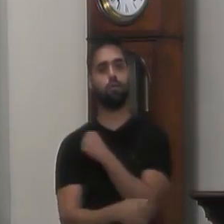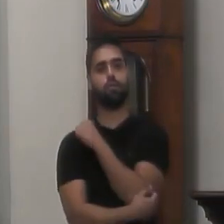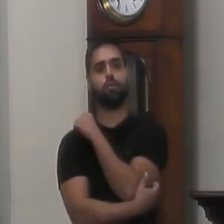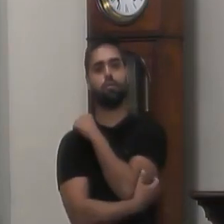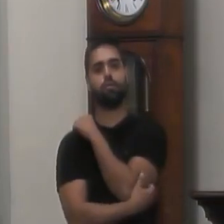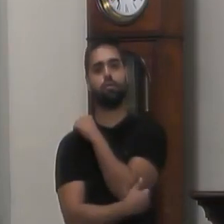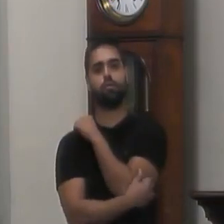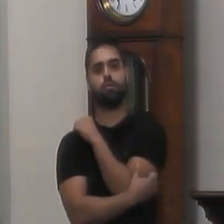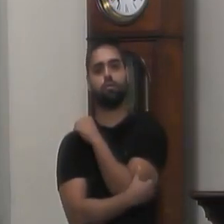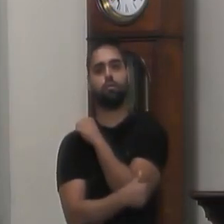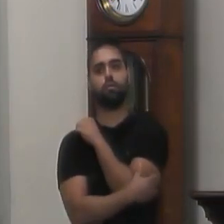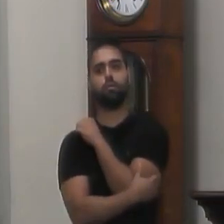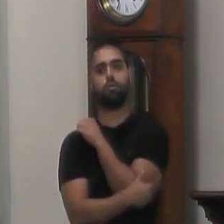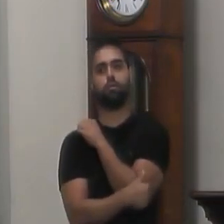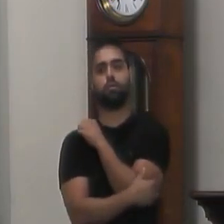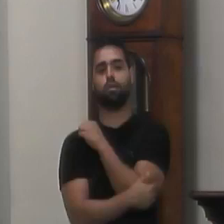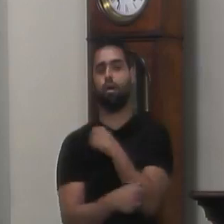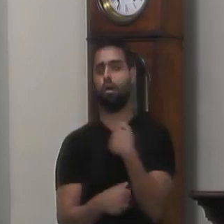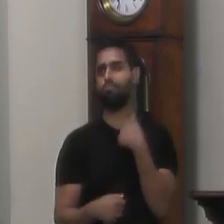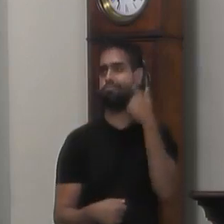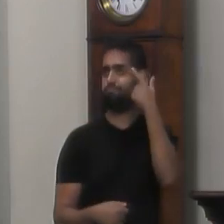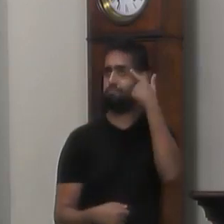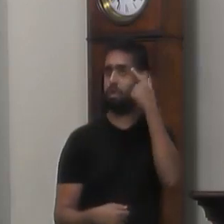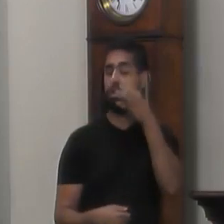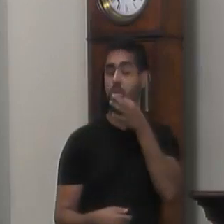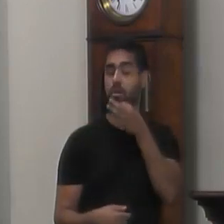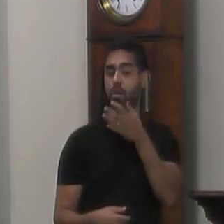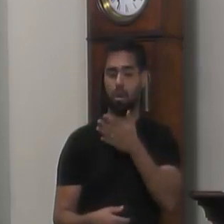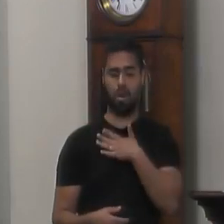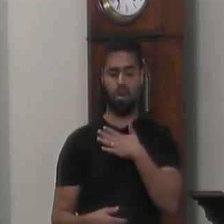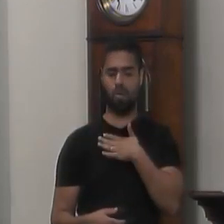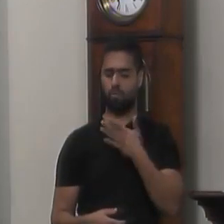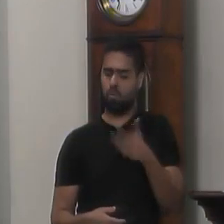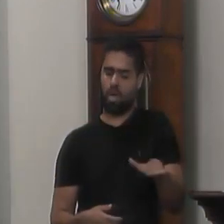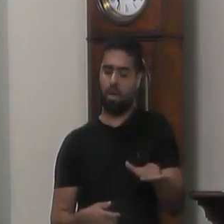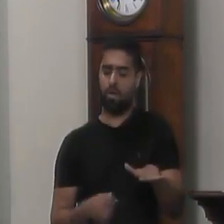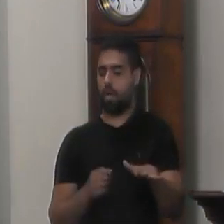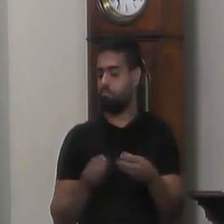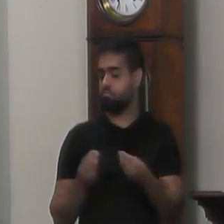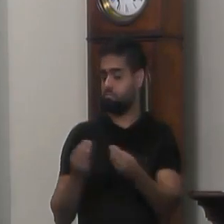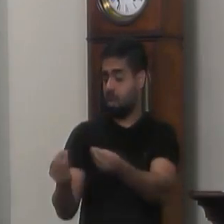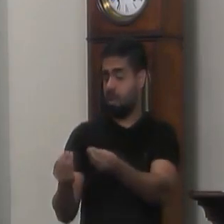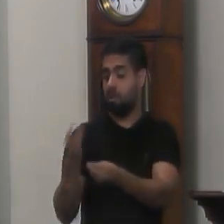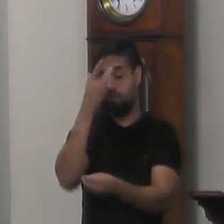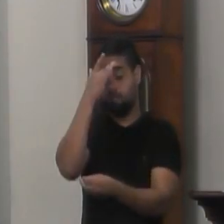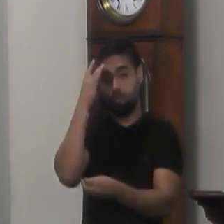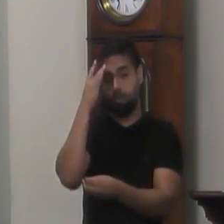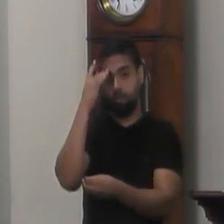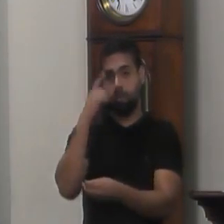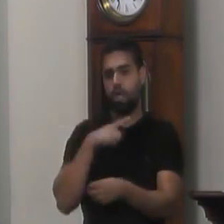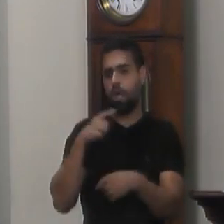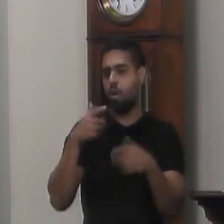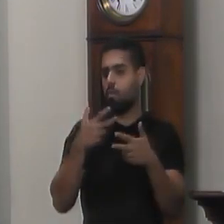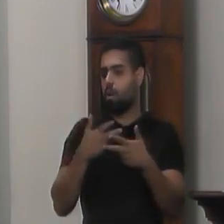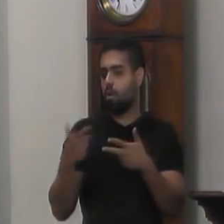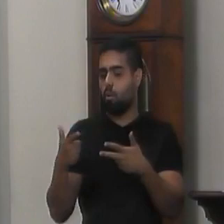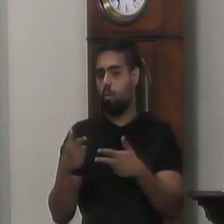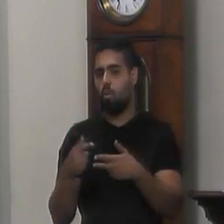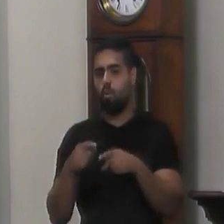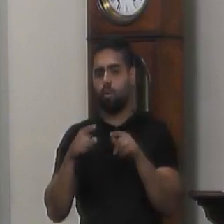entendendo? Então, eu penso assim, não serve para um, serve para outro. Se você tem um guarda-roupa,